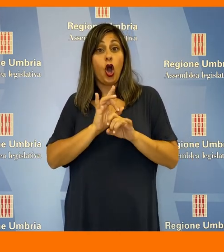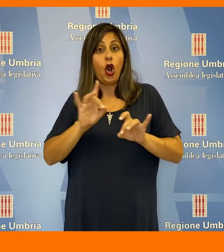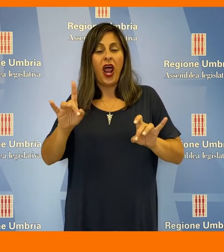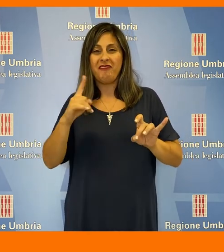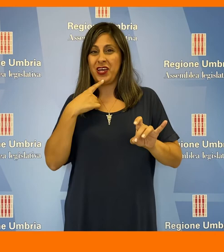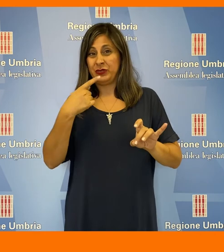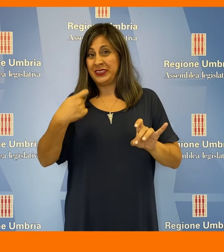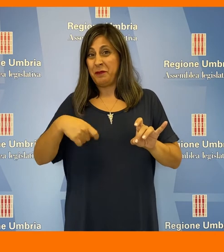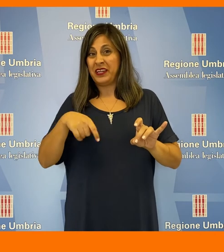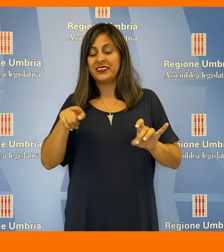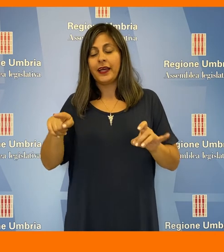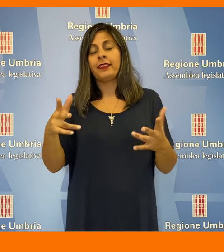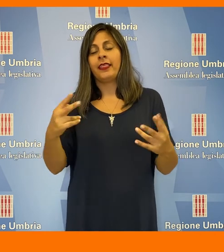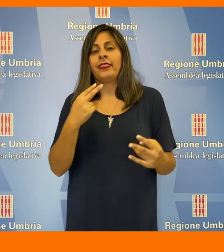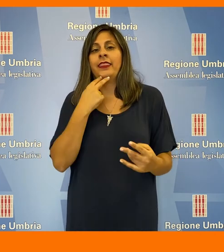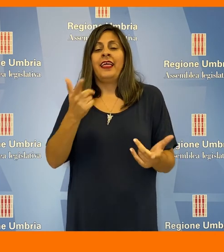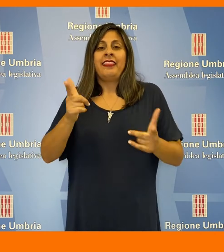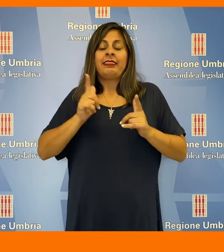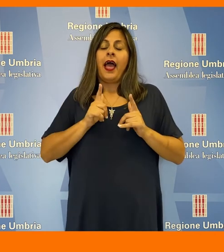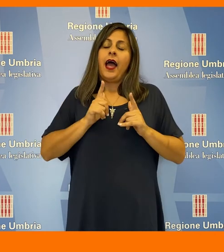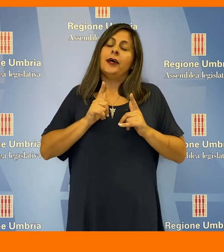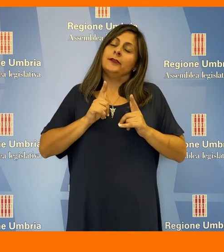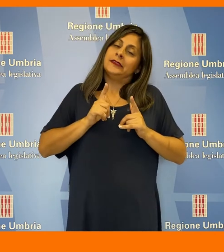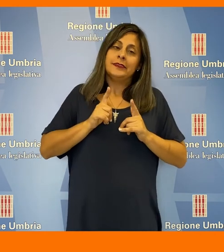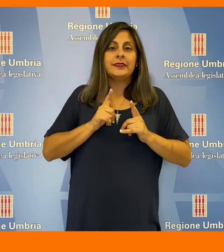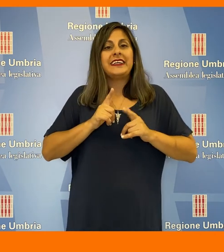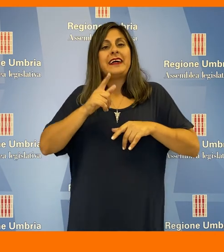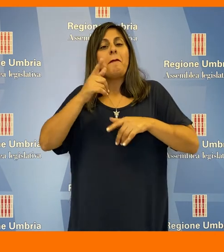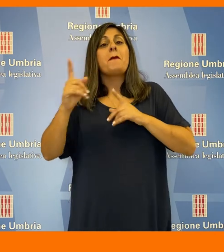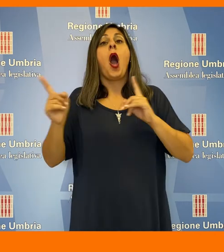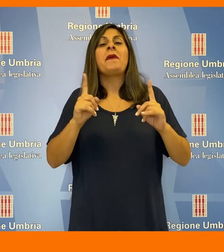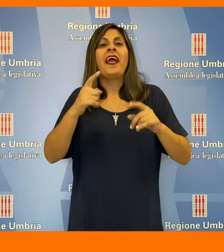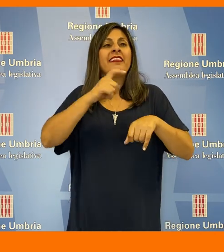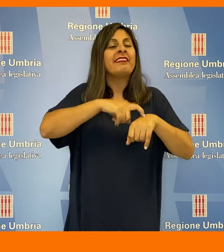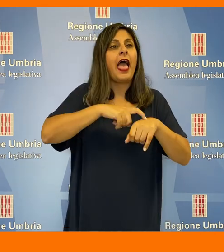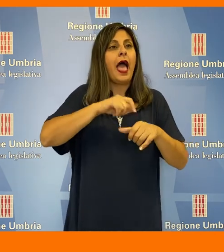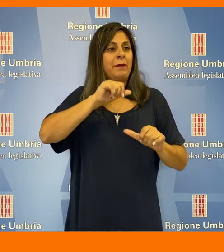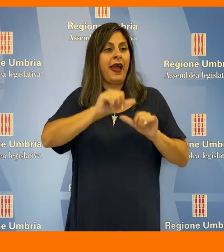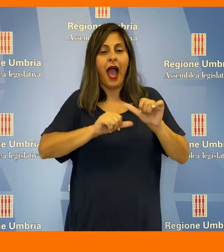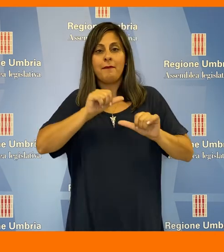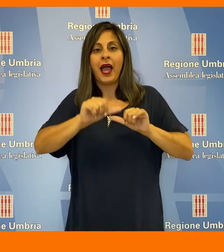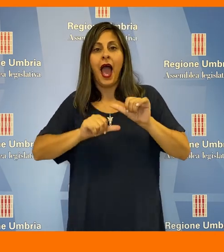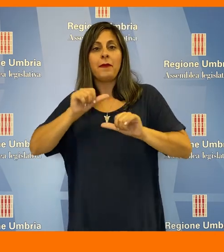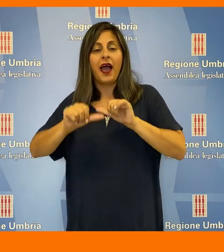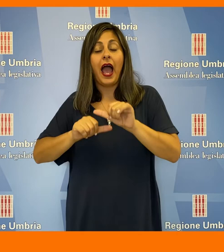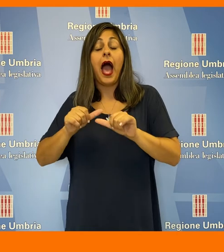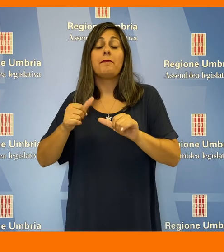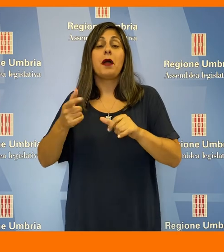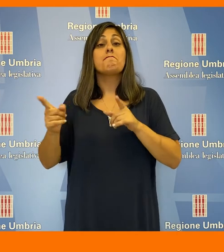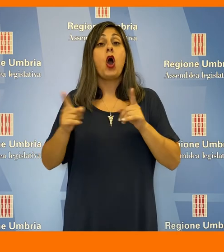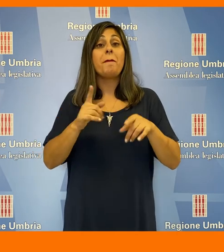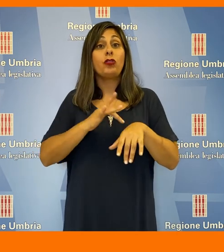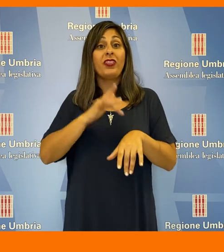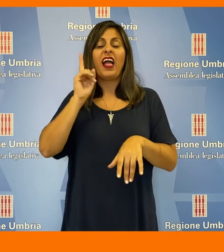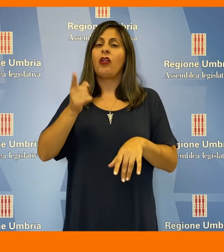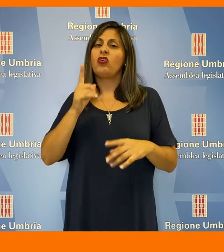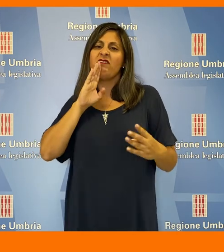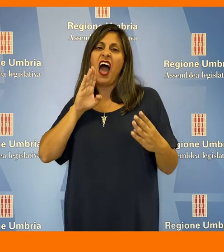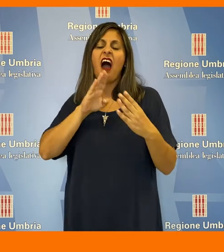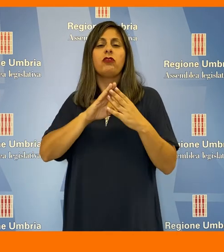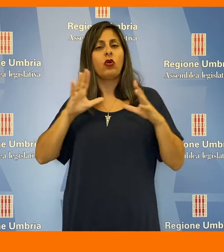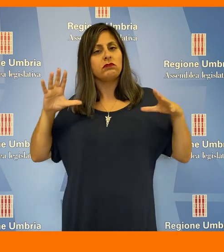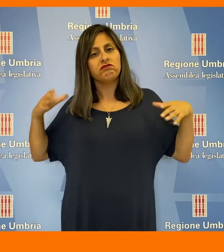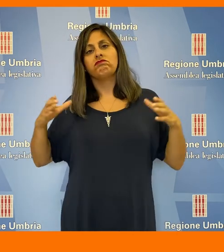secondo la Presidente, ha imposto la necessità di reinterpretare il nostro tempo e a suo giudizio questo momento delicato deve